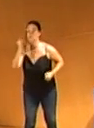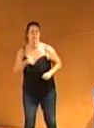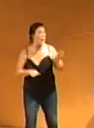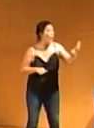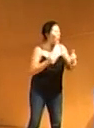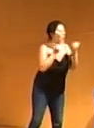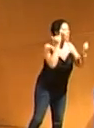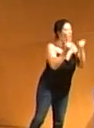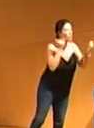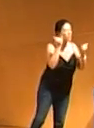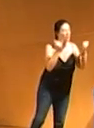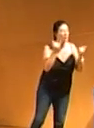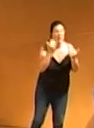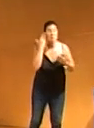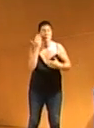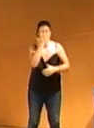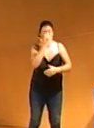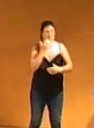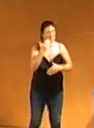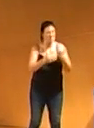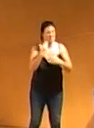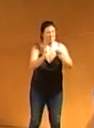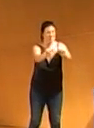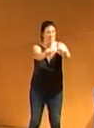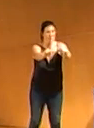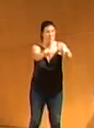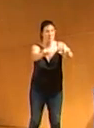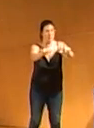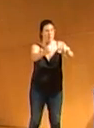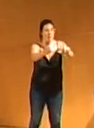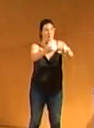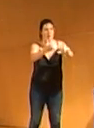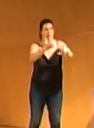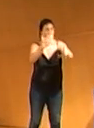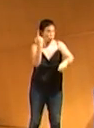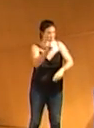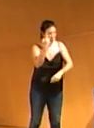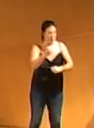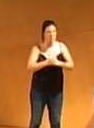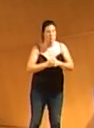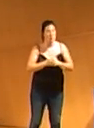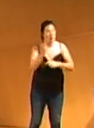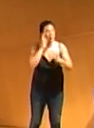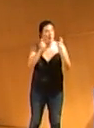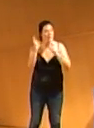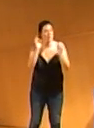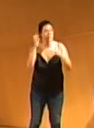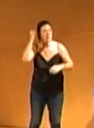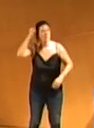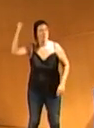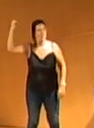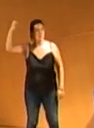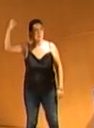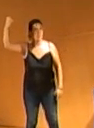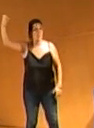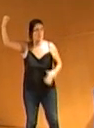au bout du chagrin, une fenêtre ouverte, une fenêtre éclairée. Il y a toujours un rêve qui veille, désir à